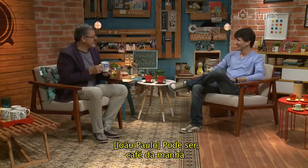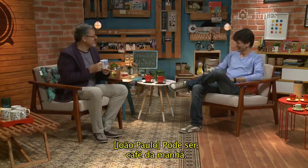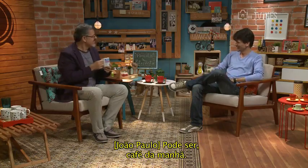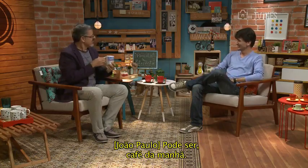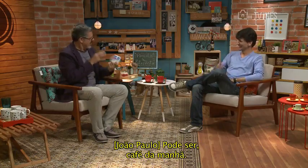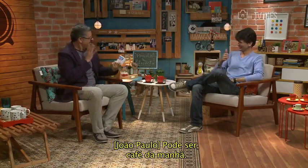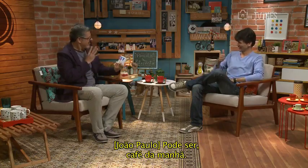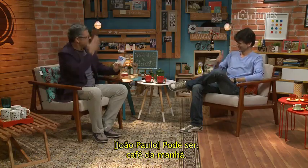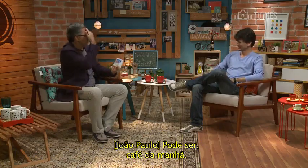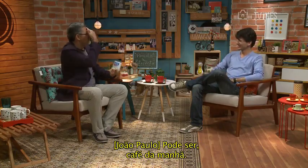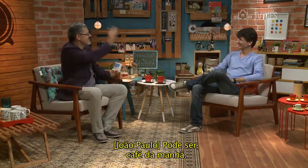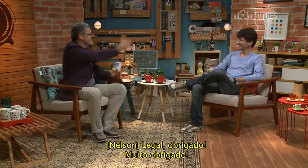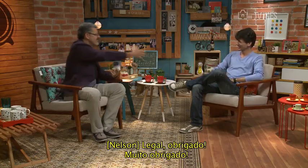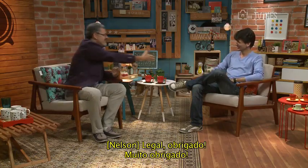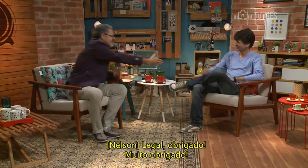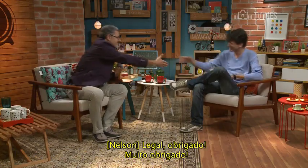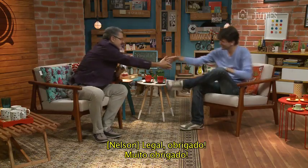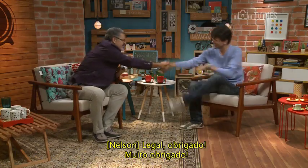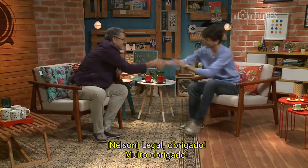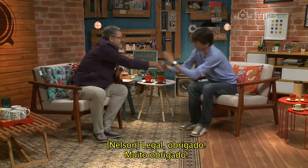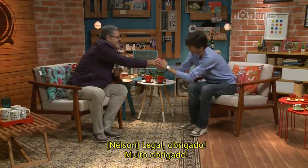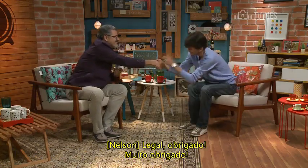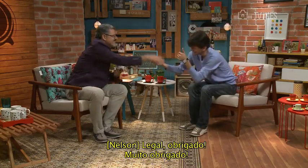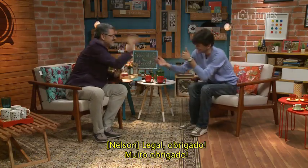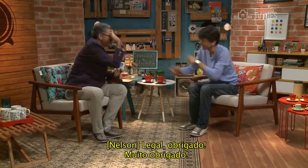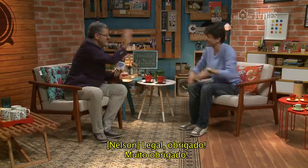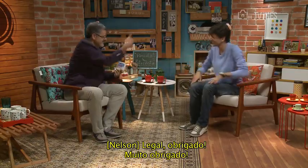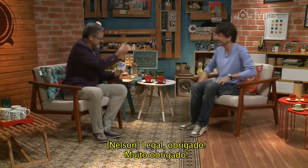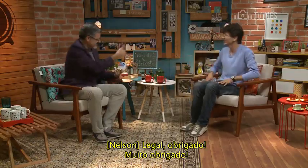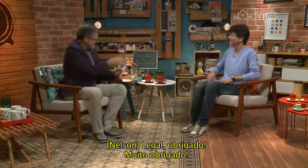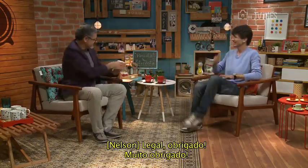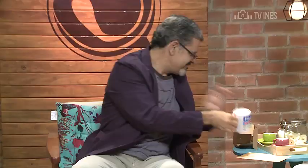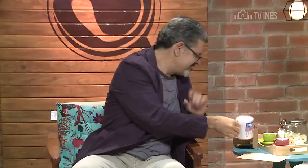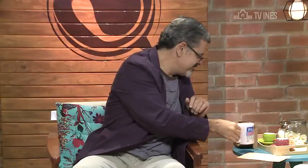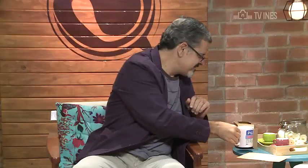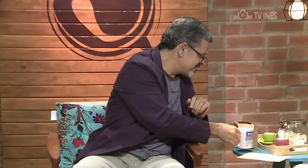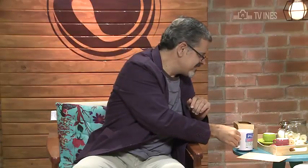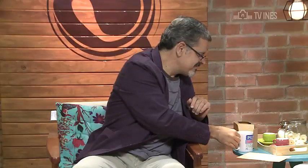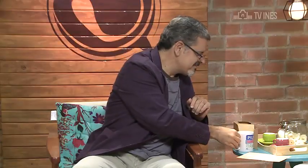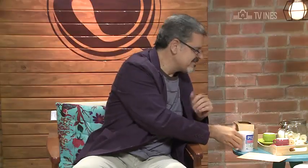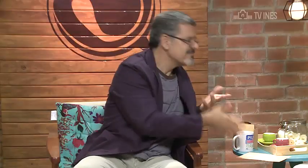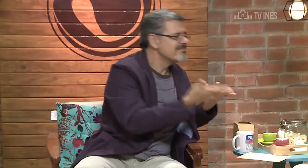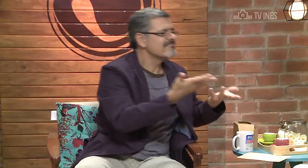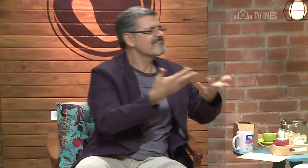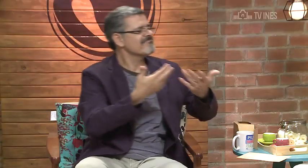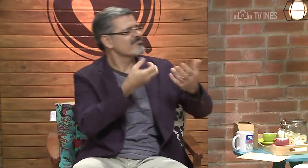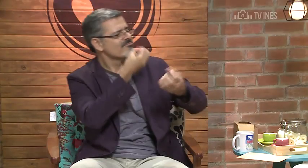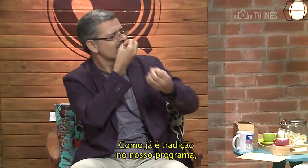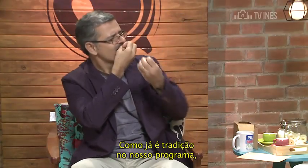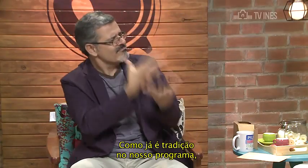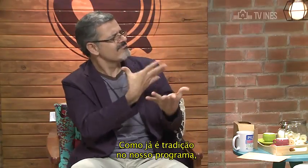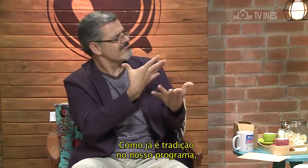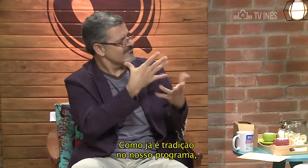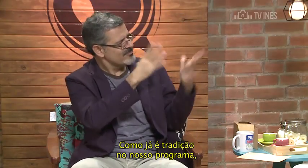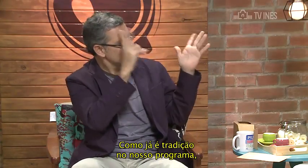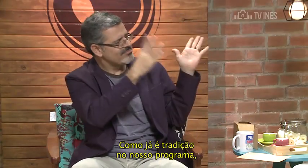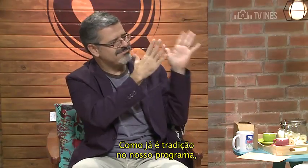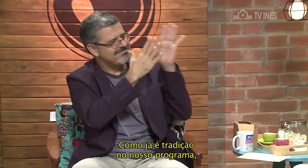café da manhã legal obrigado é muito obrigado e como já é tradição